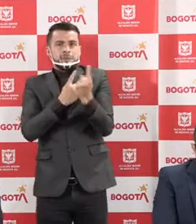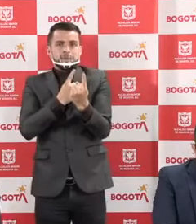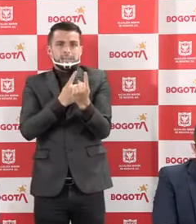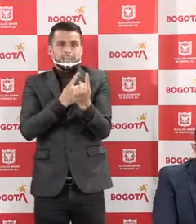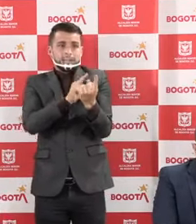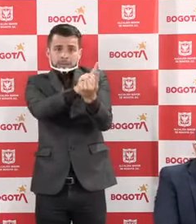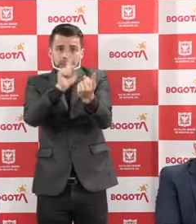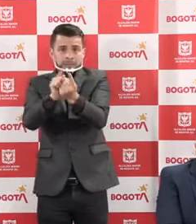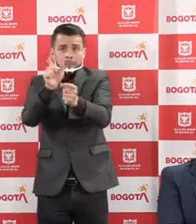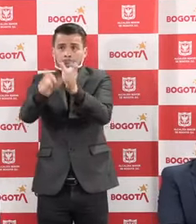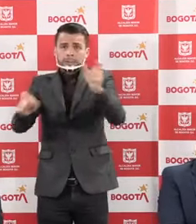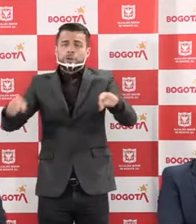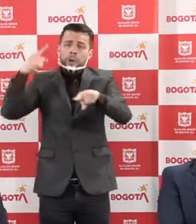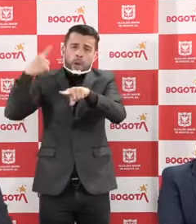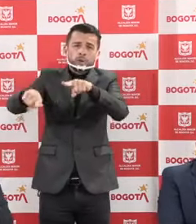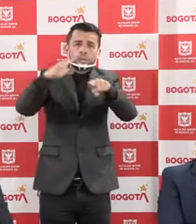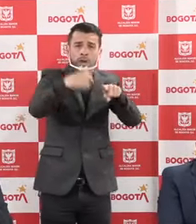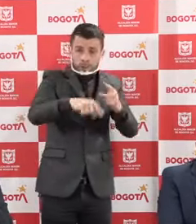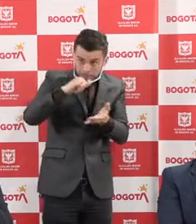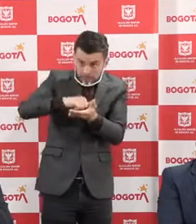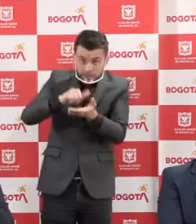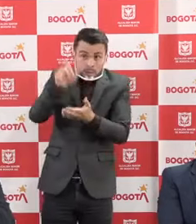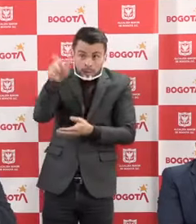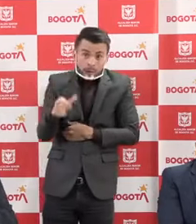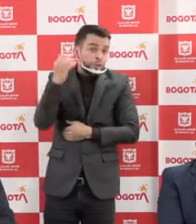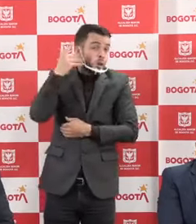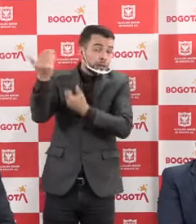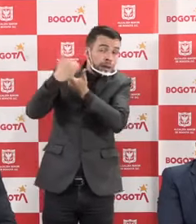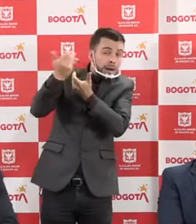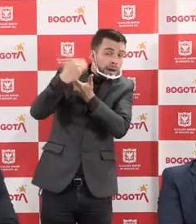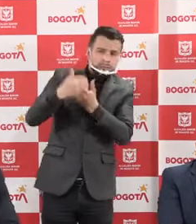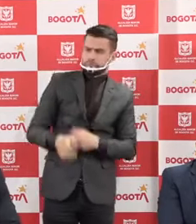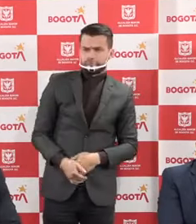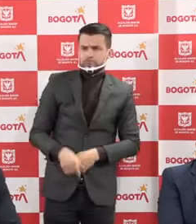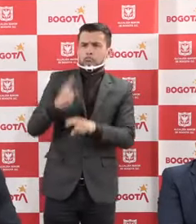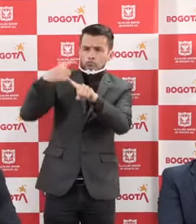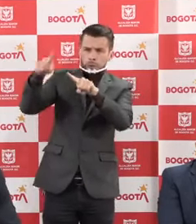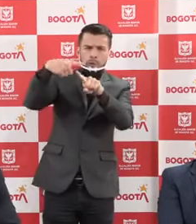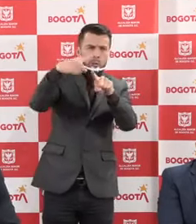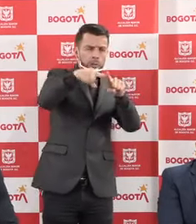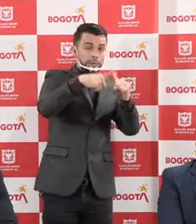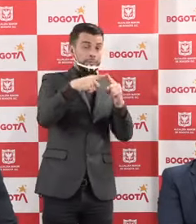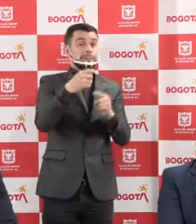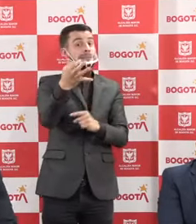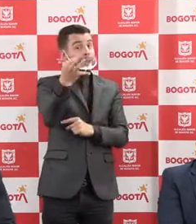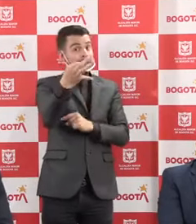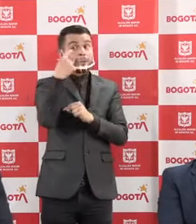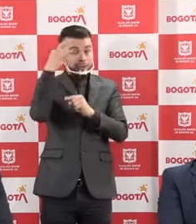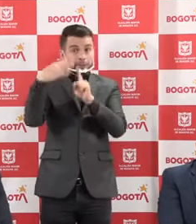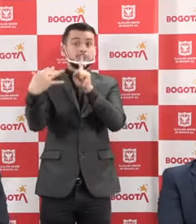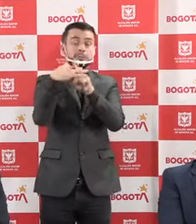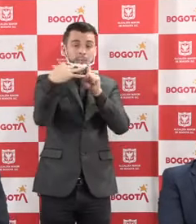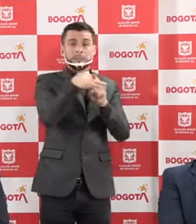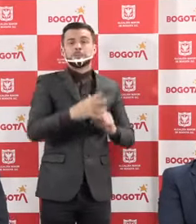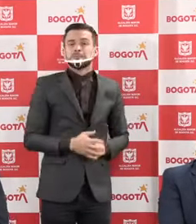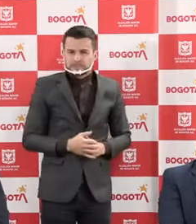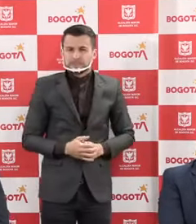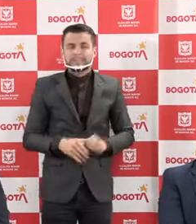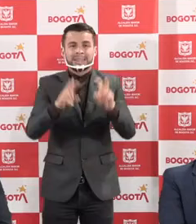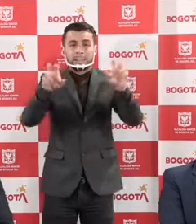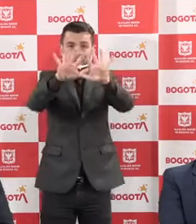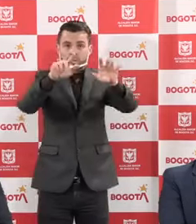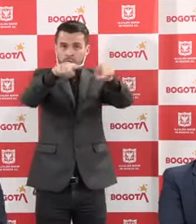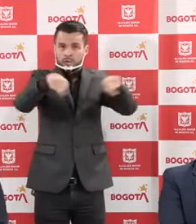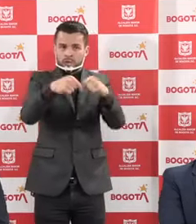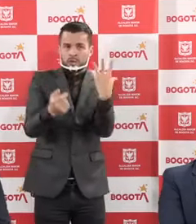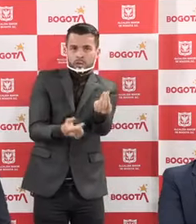personas diversas constantemente representa un alto riesgo y por eso cada espacio cupo de primer algo para el comercio